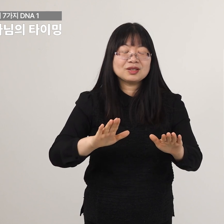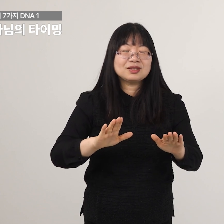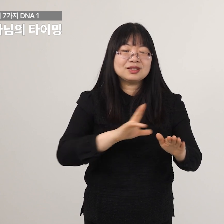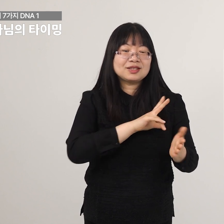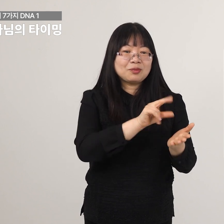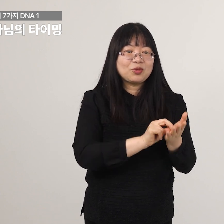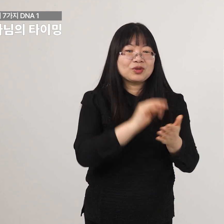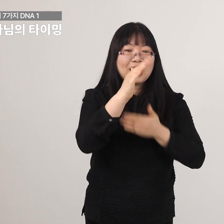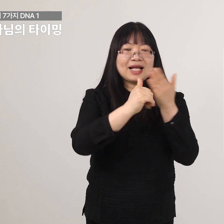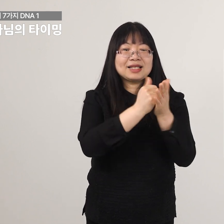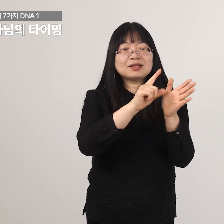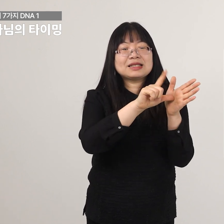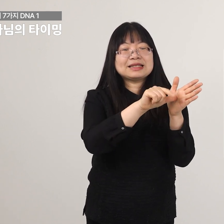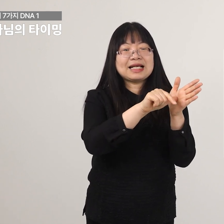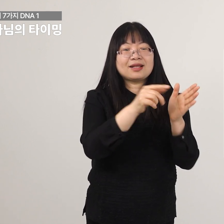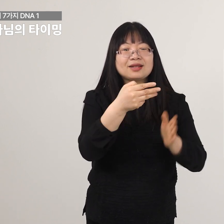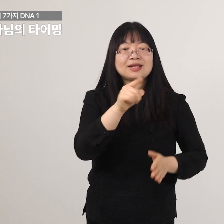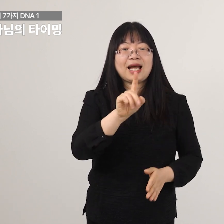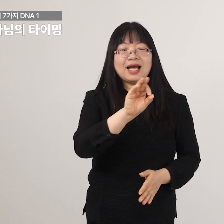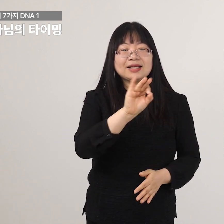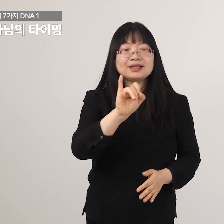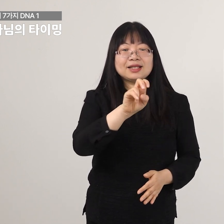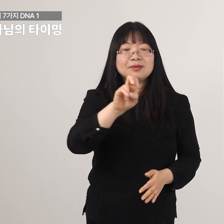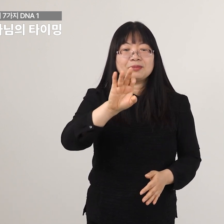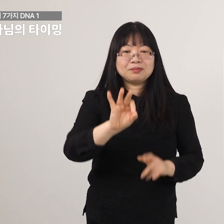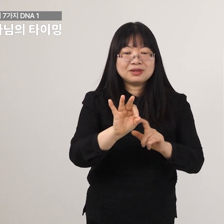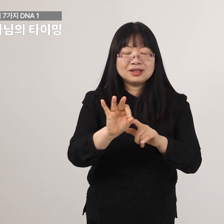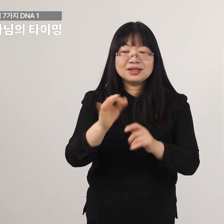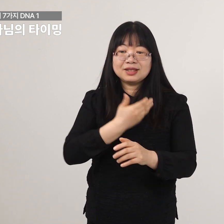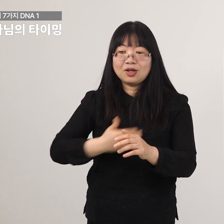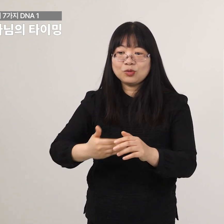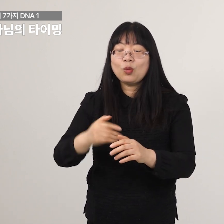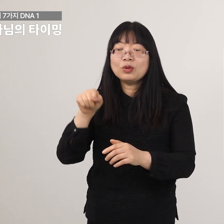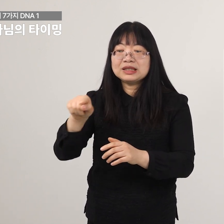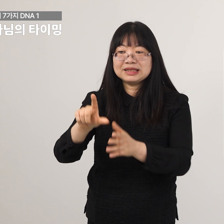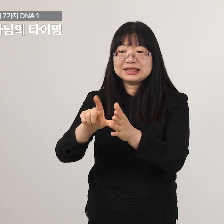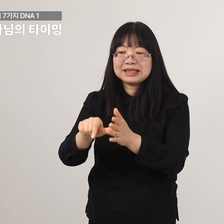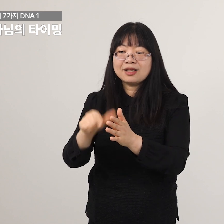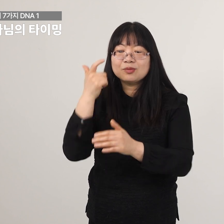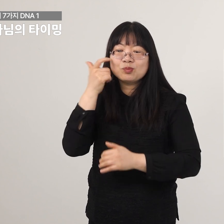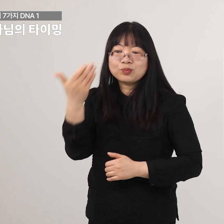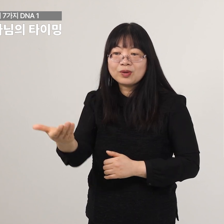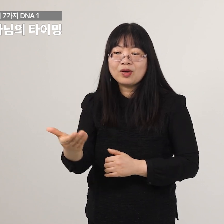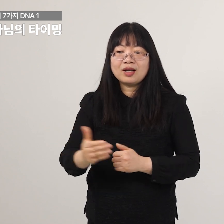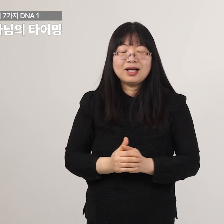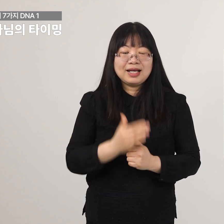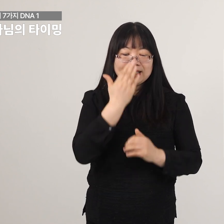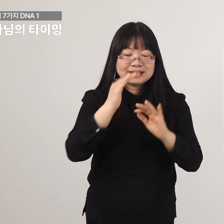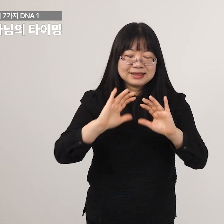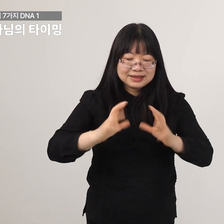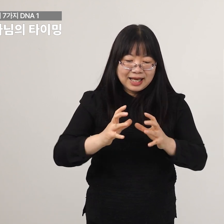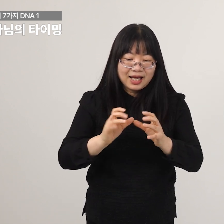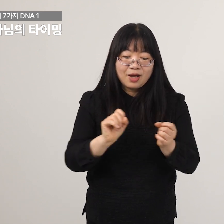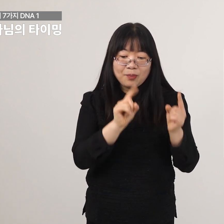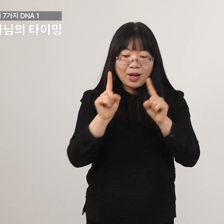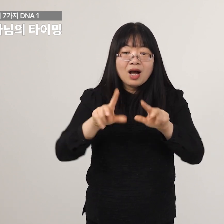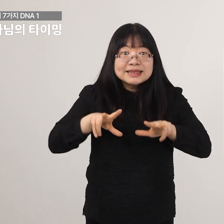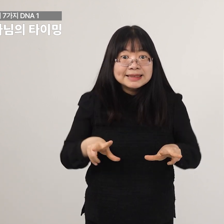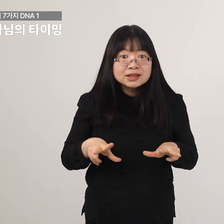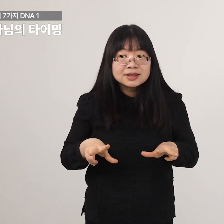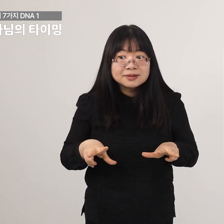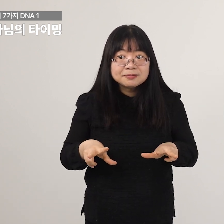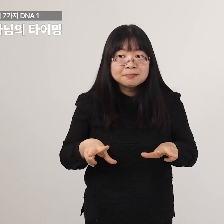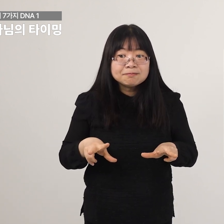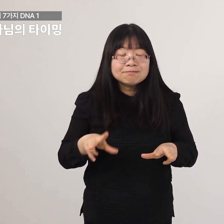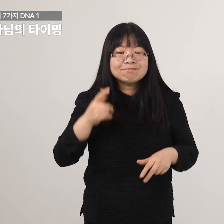타이밍이에요. 그리고 제자들도 그 타이밍을 물은 거예요. 이스라엘 나라를 회복하심이 지금입니까?